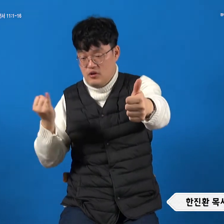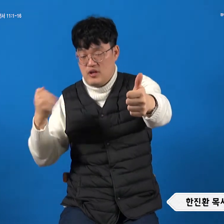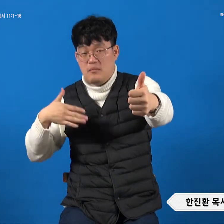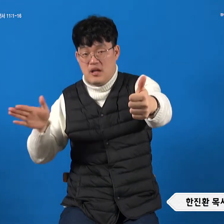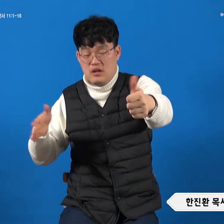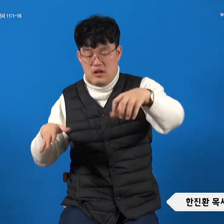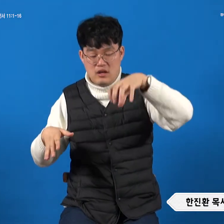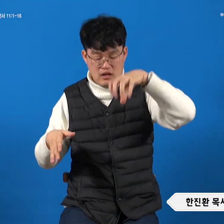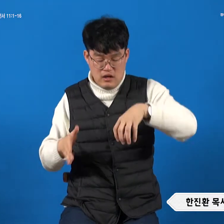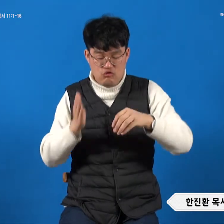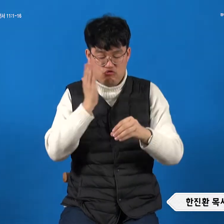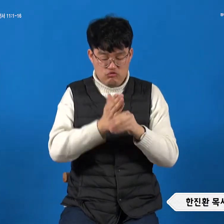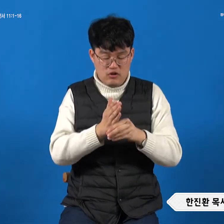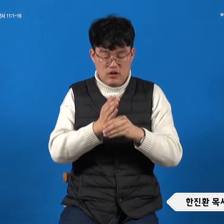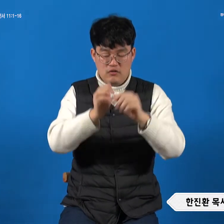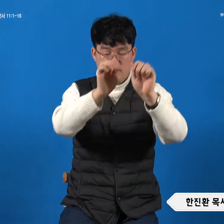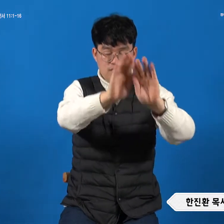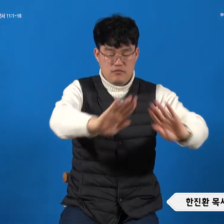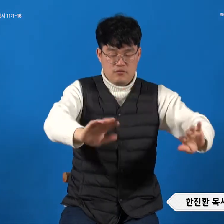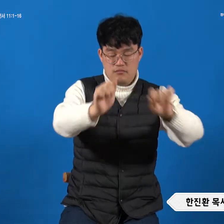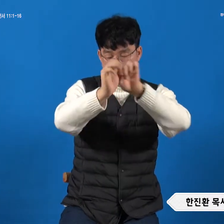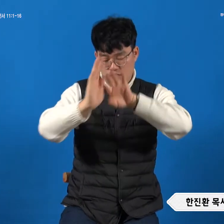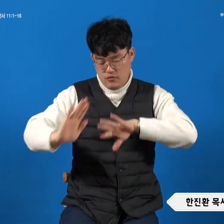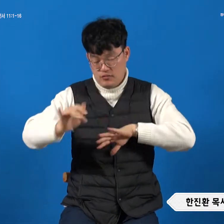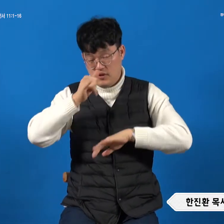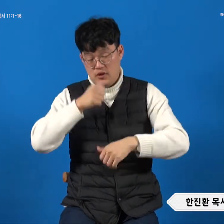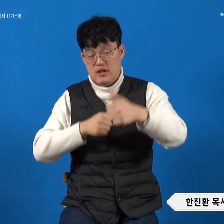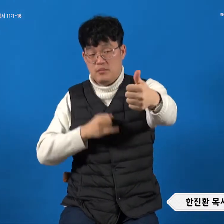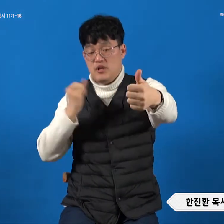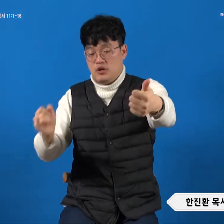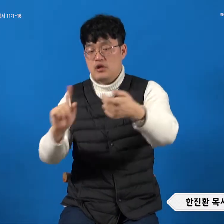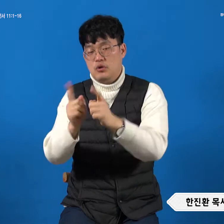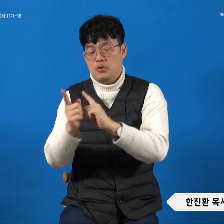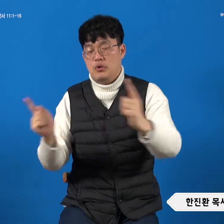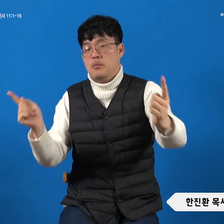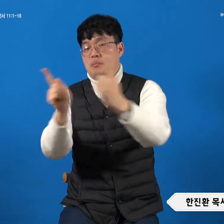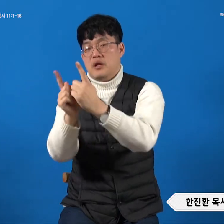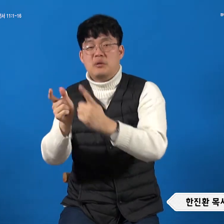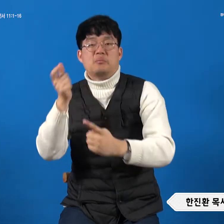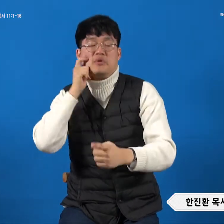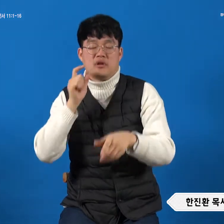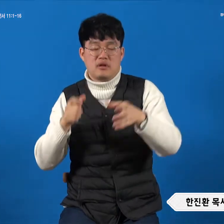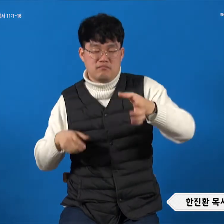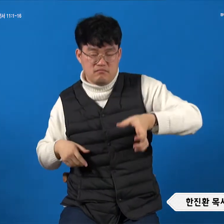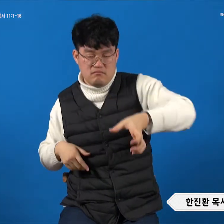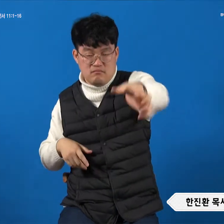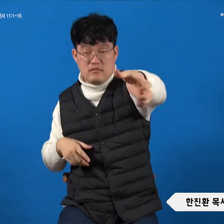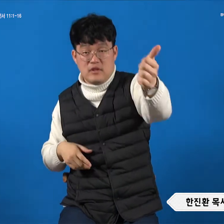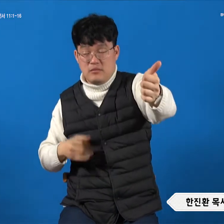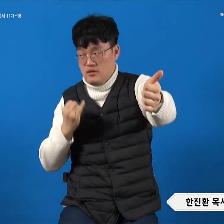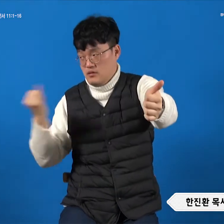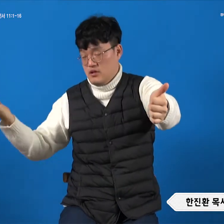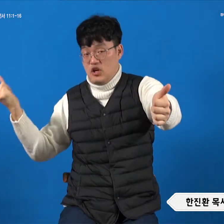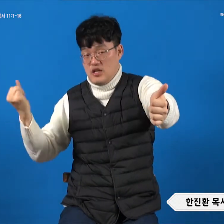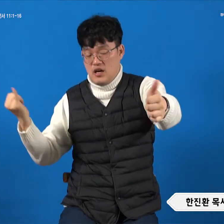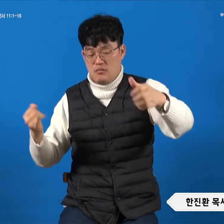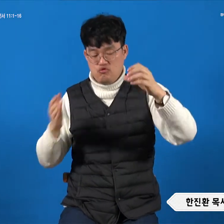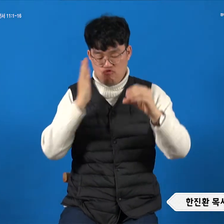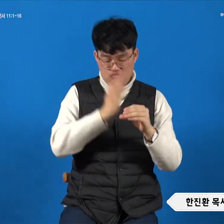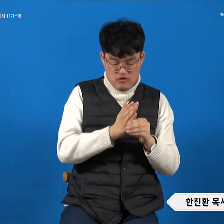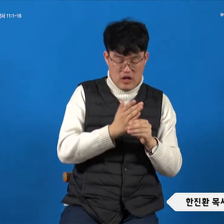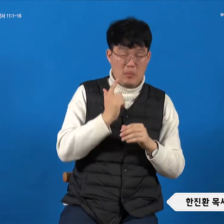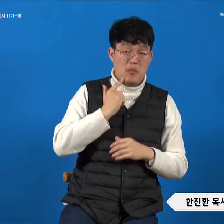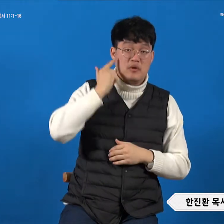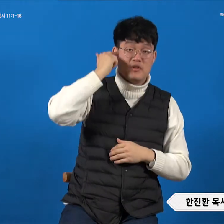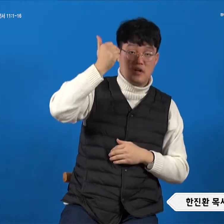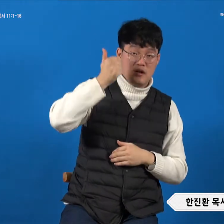한쪽 부분은 여반, 가운데는 휘장을 가려서 그래서 서로를 보지 못하게 했습니다. 목사가